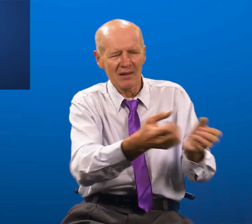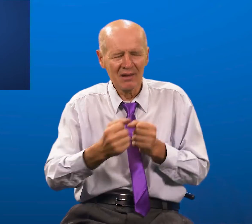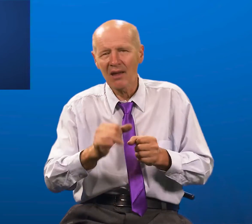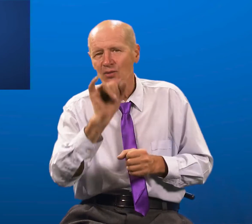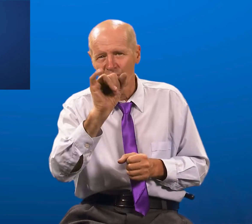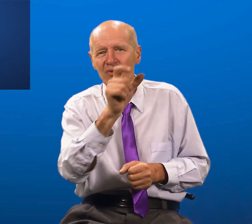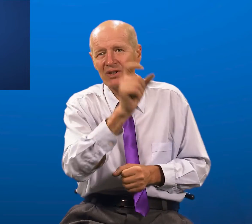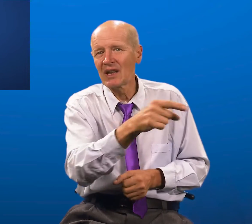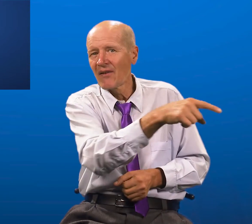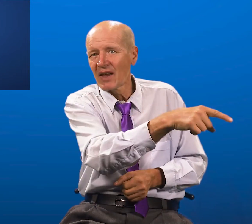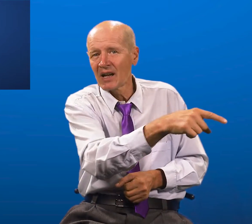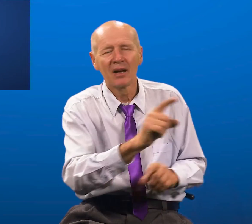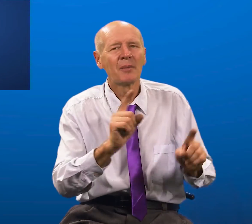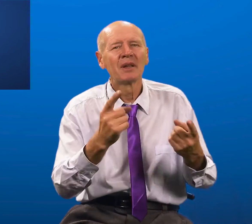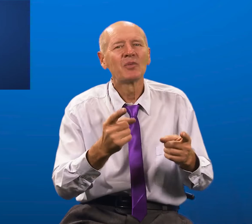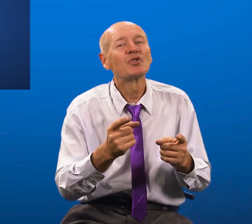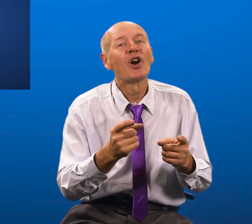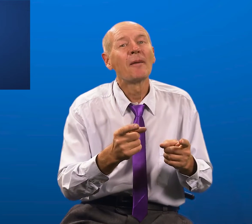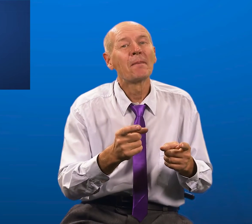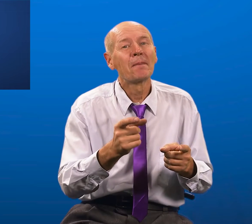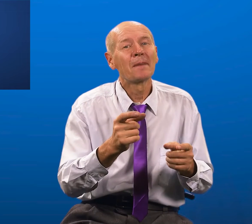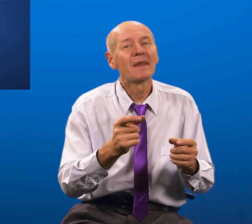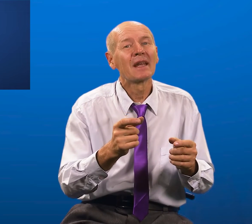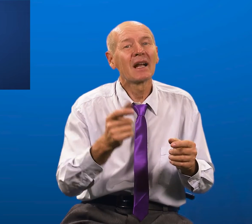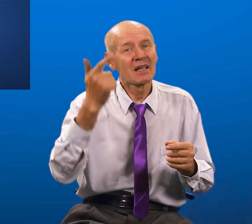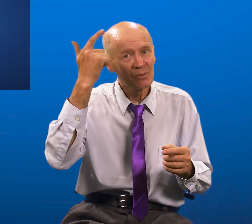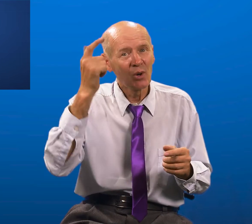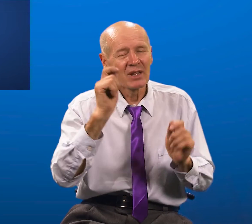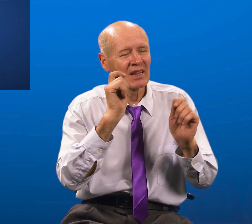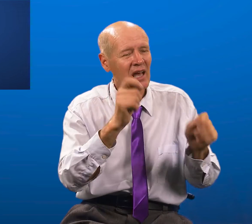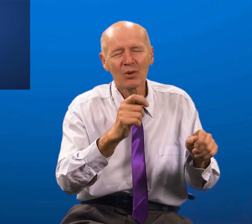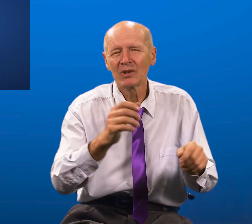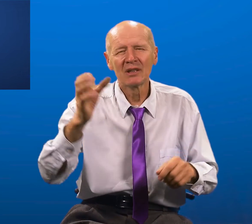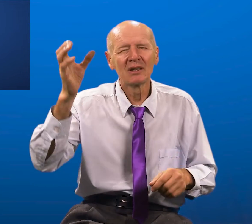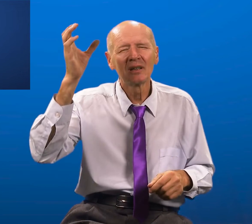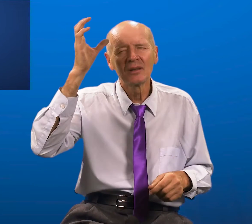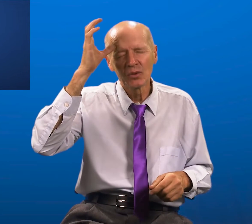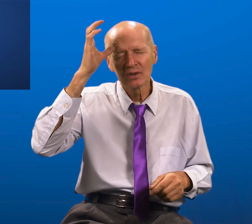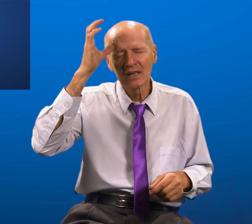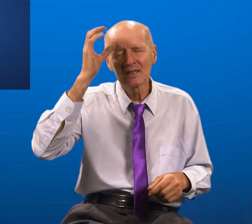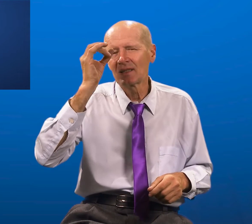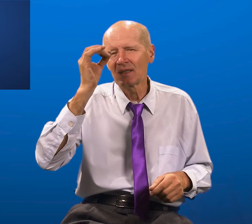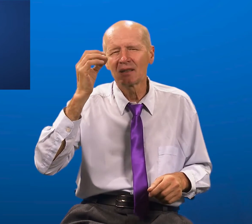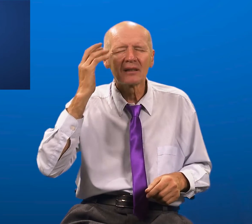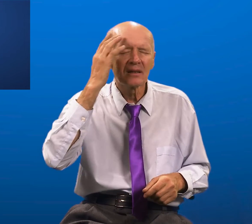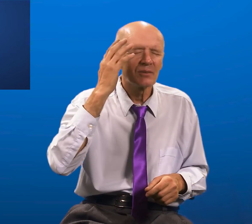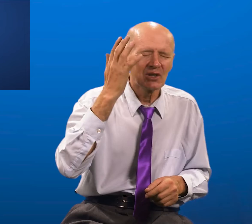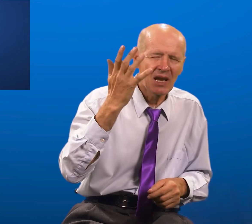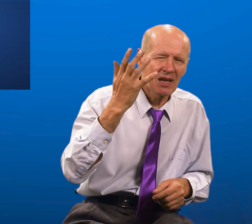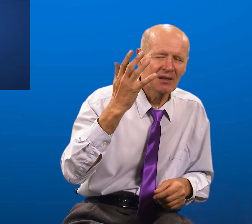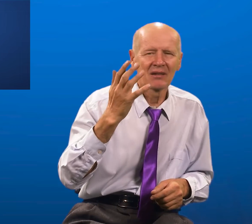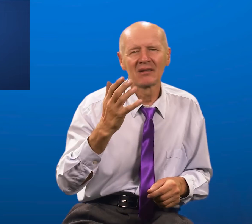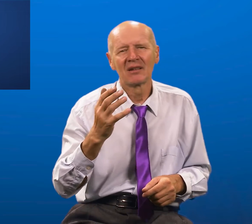отнять у человека, потому что именно Господь дарует вот эту целомудренность и рассудительность. И